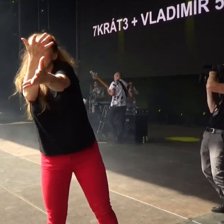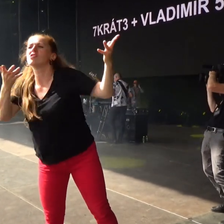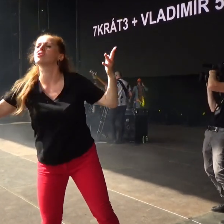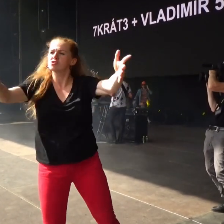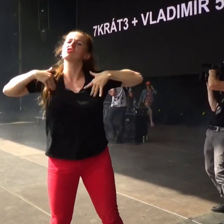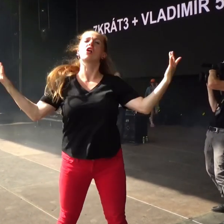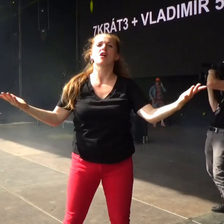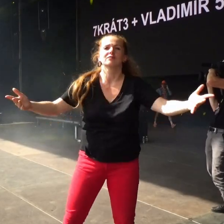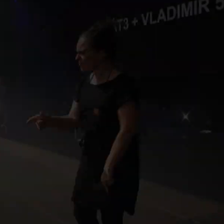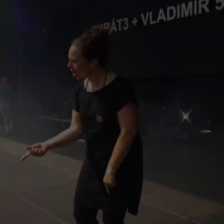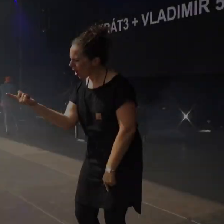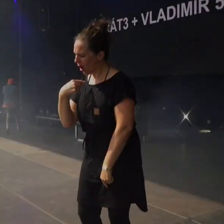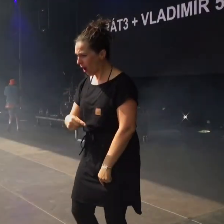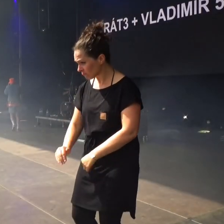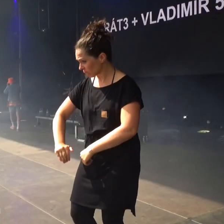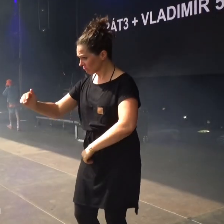větravujou světě.